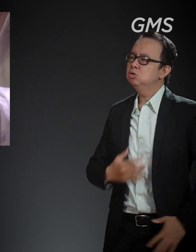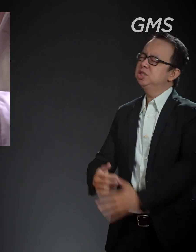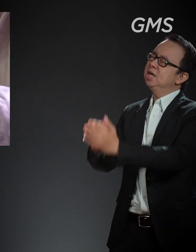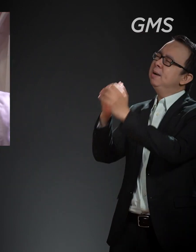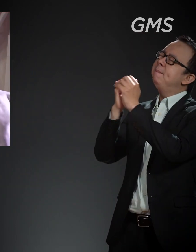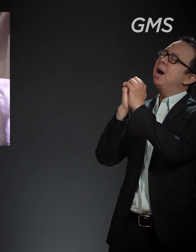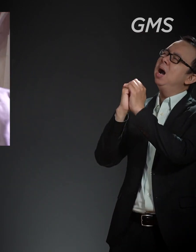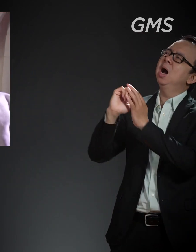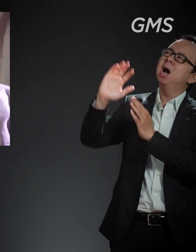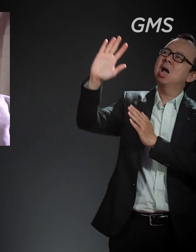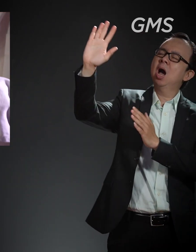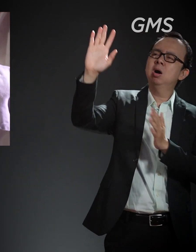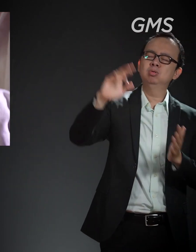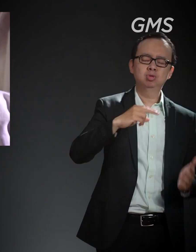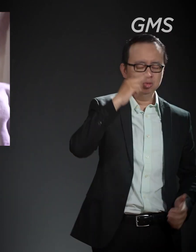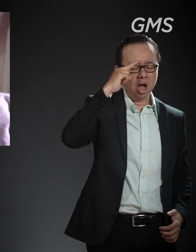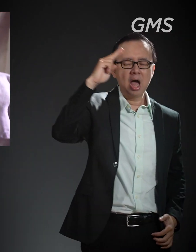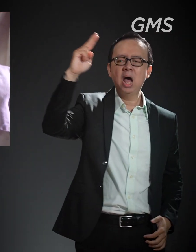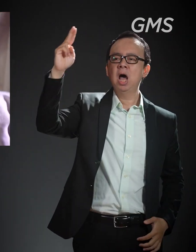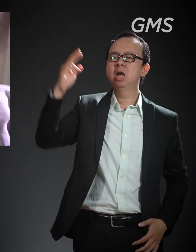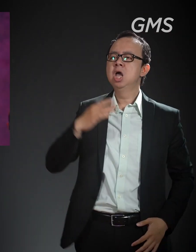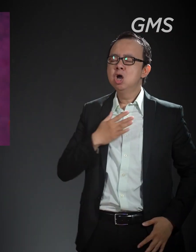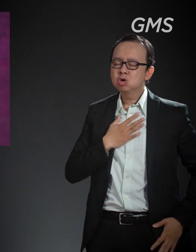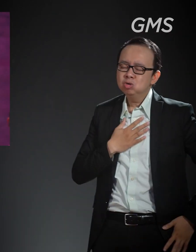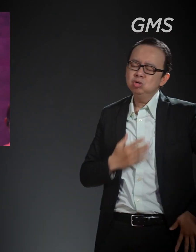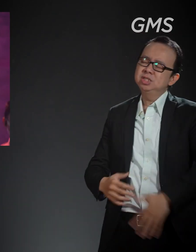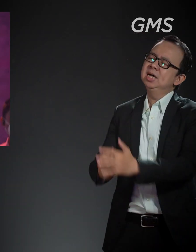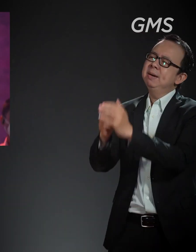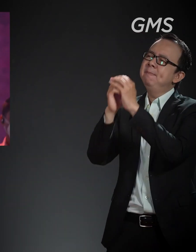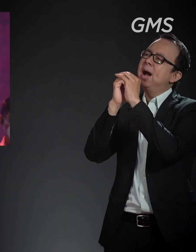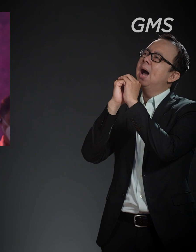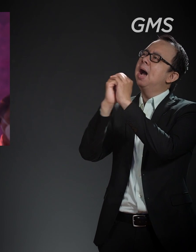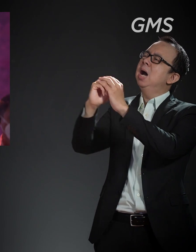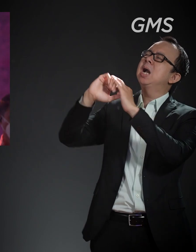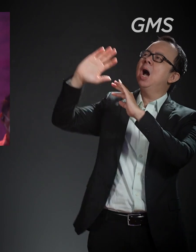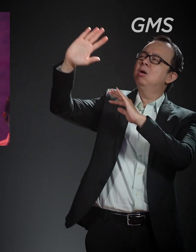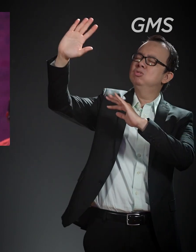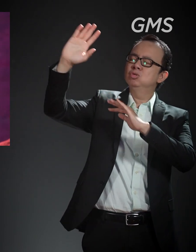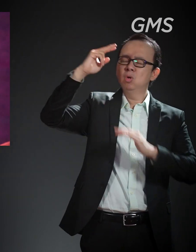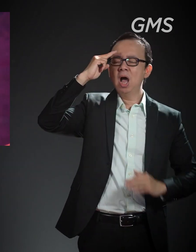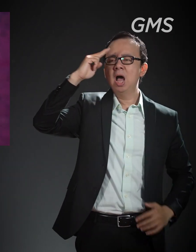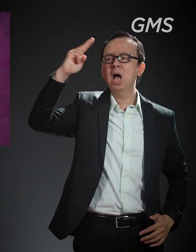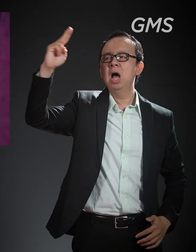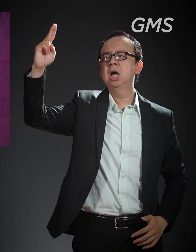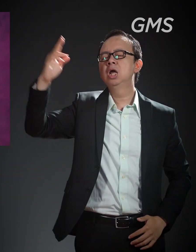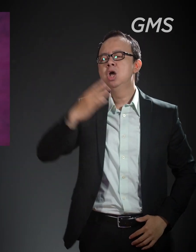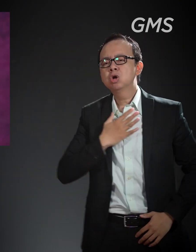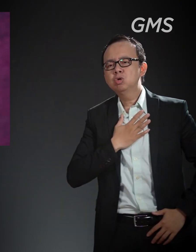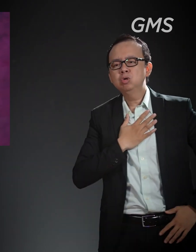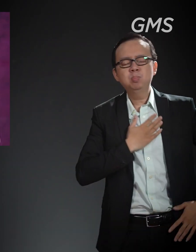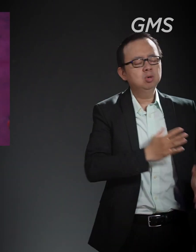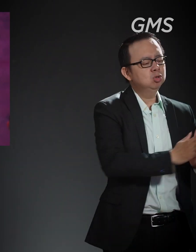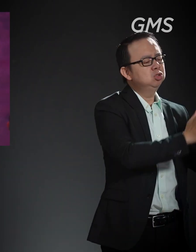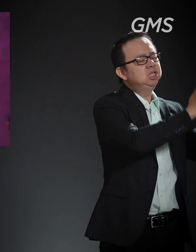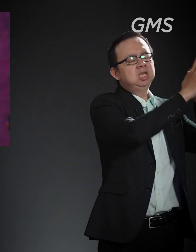Ku sembah Kau Tuhan, ku sembah Kau Tuhan, ku